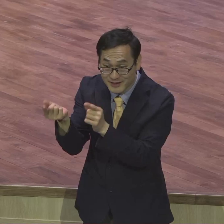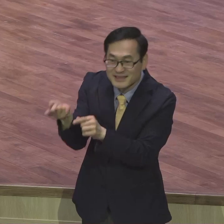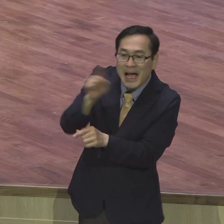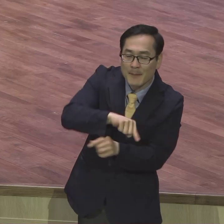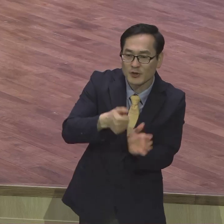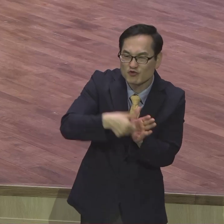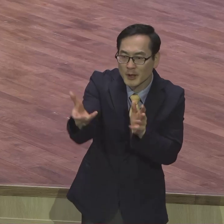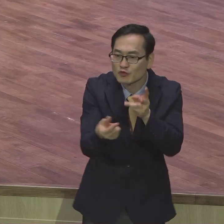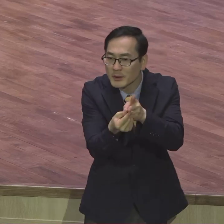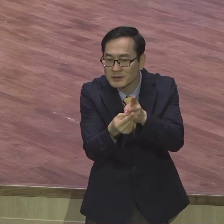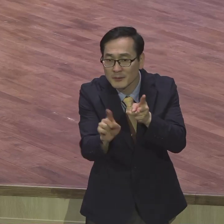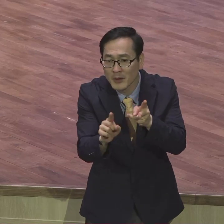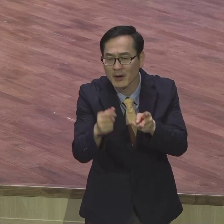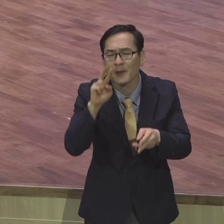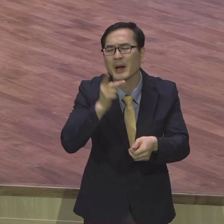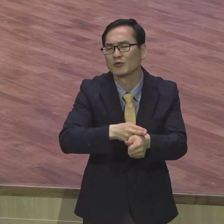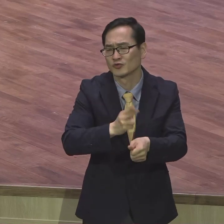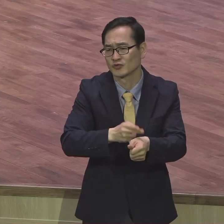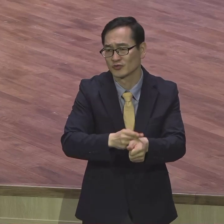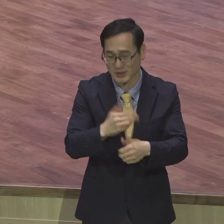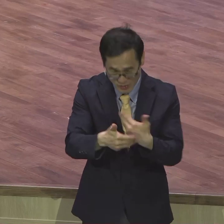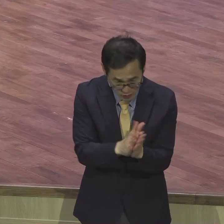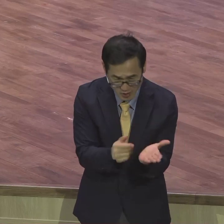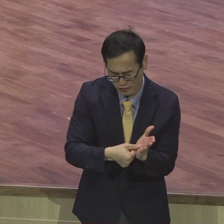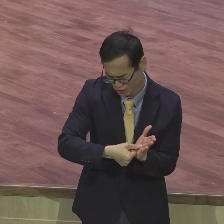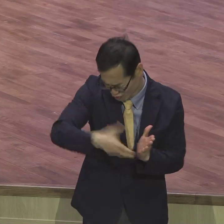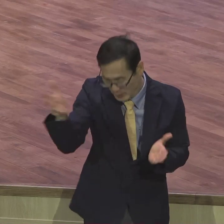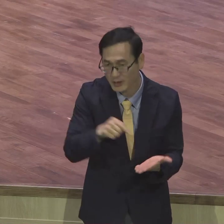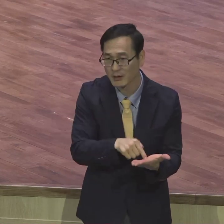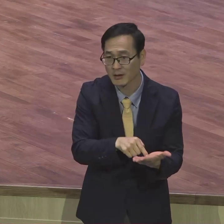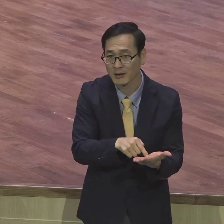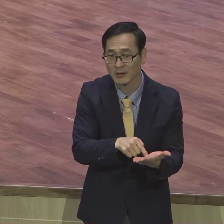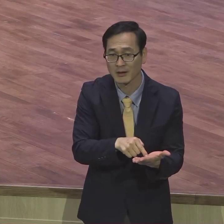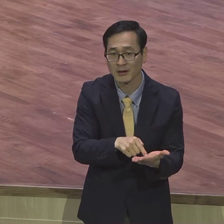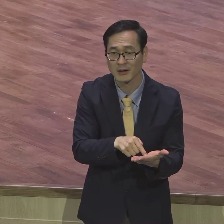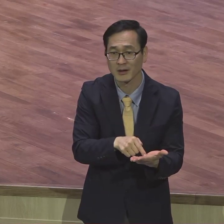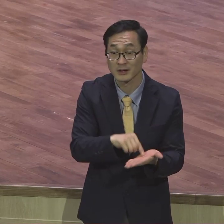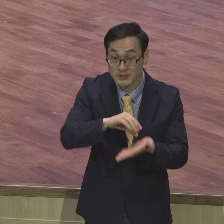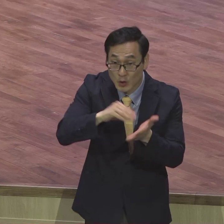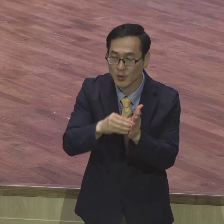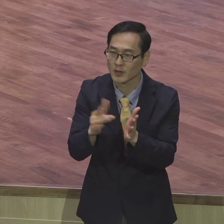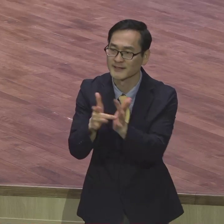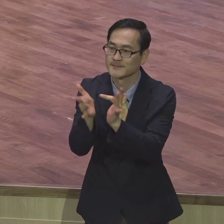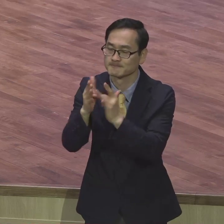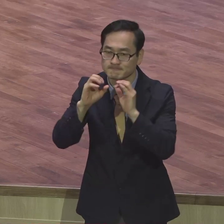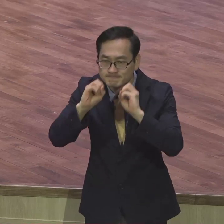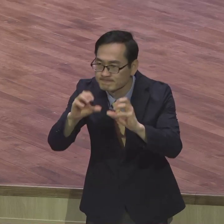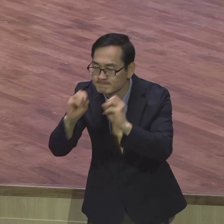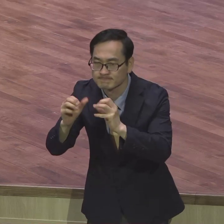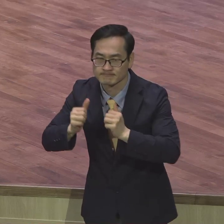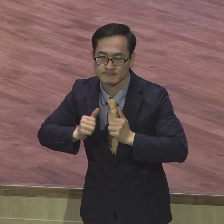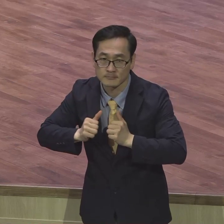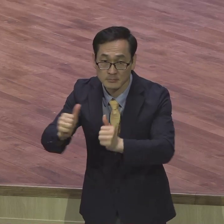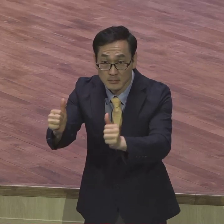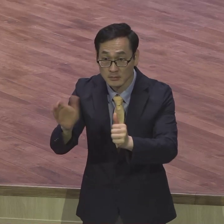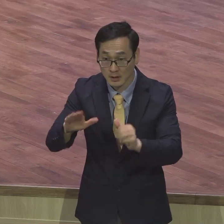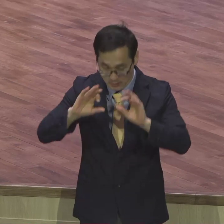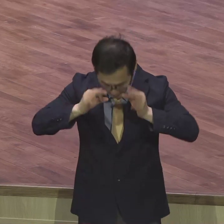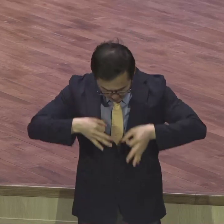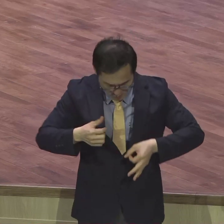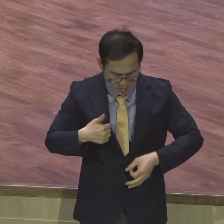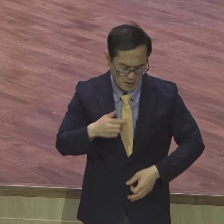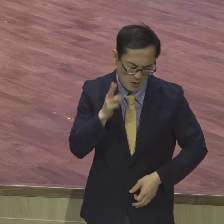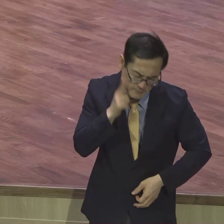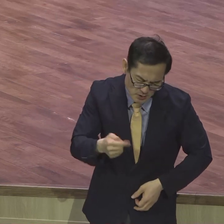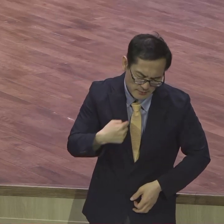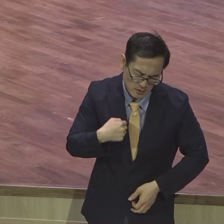예수님 다음으로 유명한 사람은 사도 바울인데 이 바울이 지금 자기 자신을 보면서 나 비참하다.